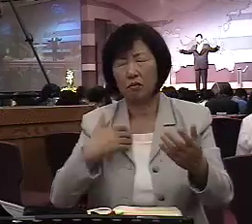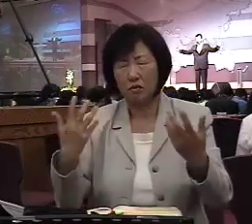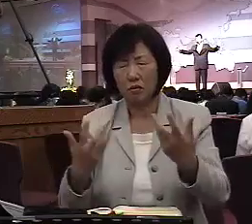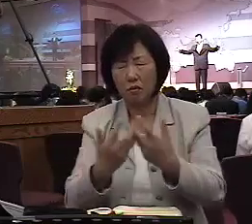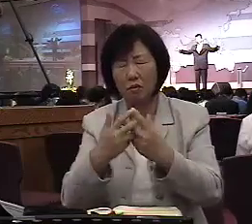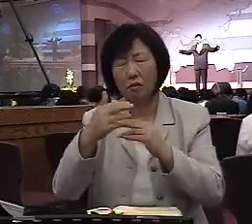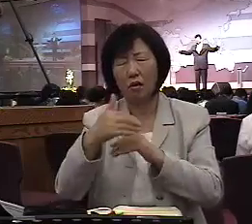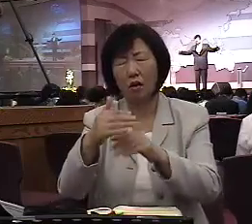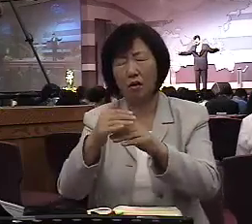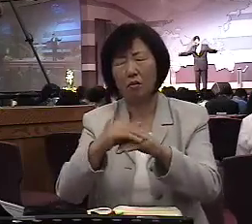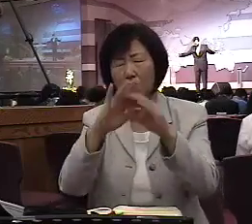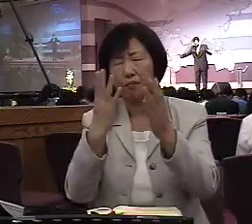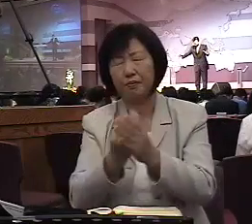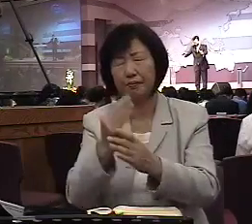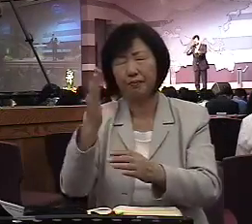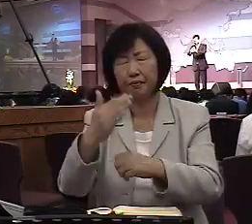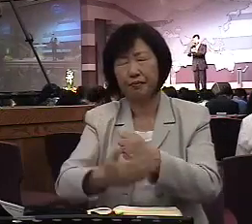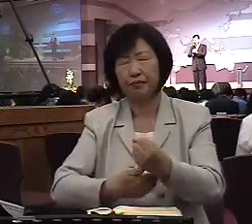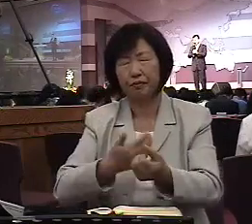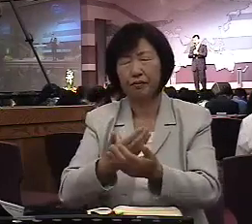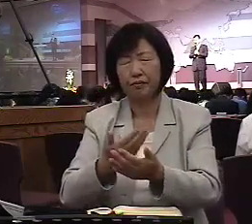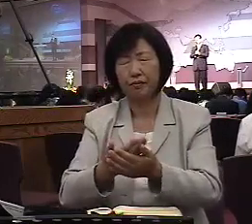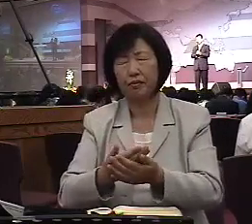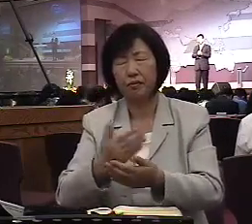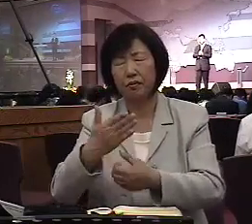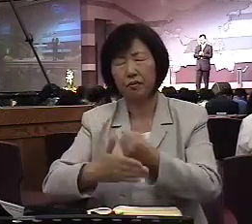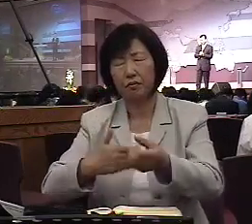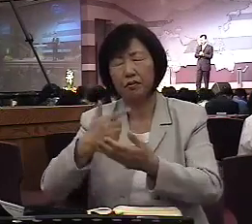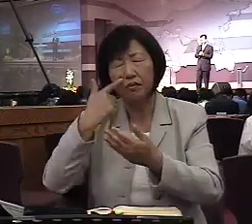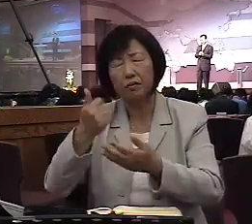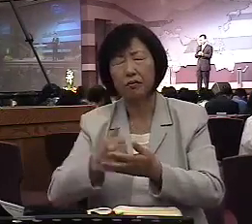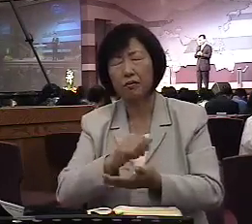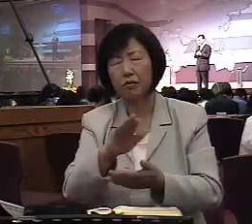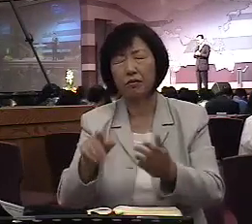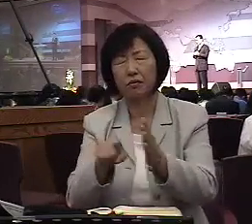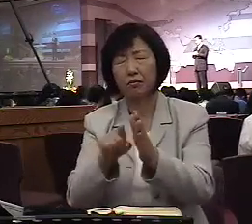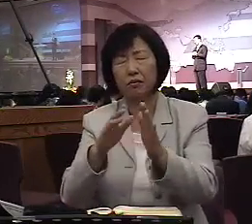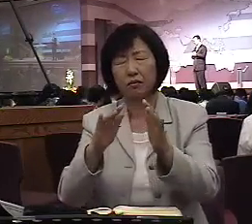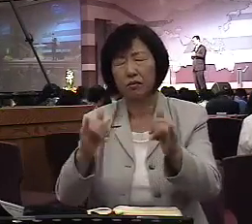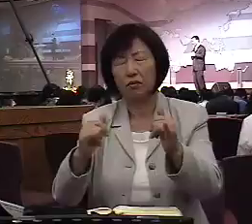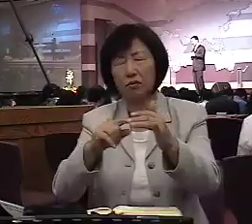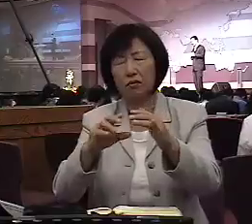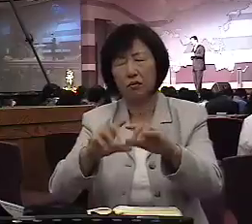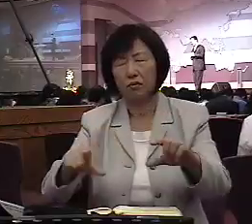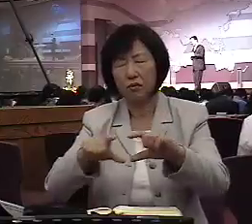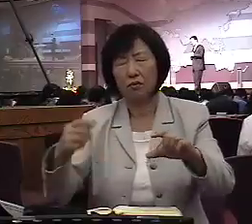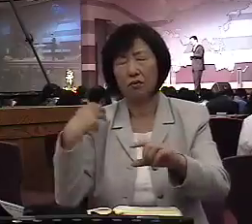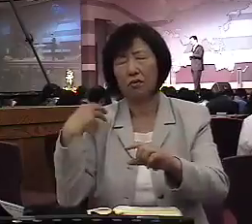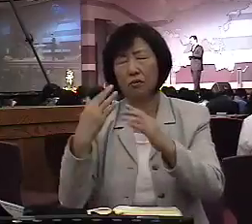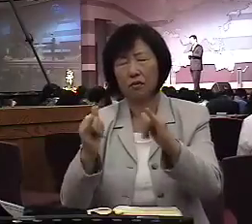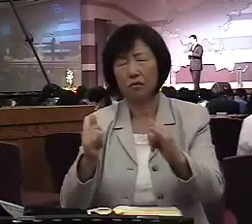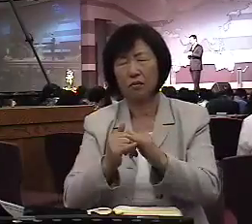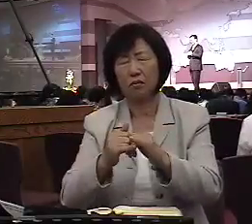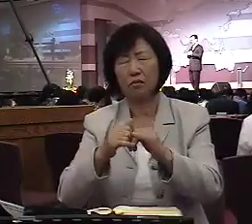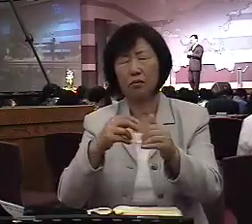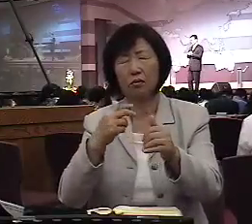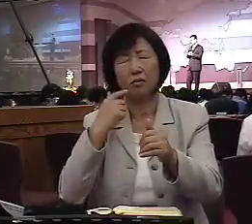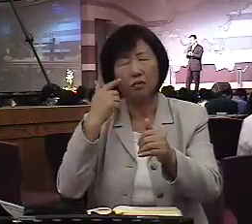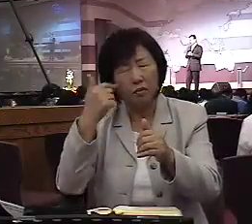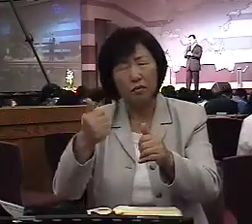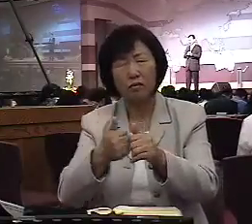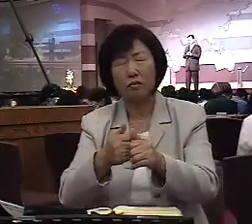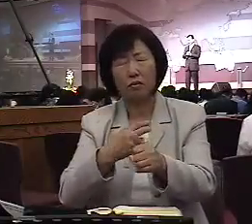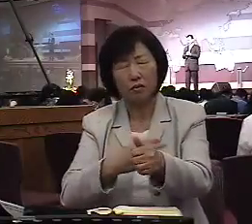저희들 모두가 되게 해 주시옵소서. 하나님 아버지 우리 교회 우리 평신도 지도자들 우리 교육자들